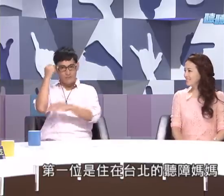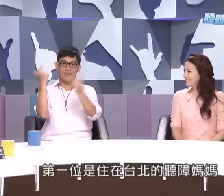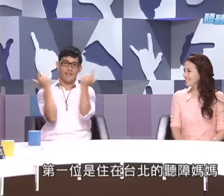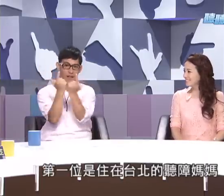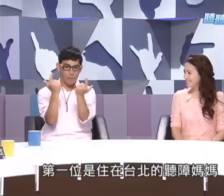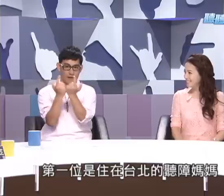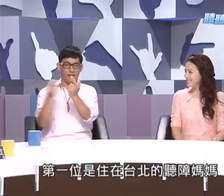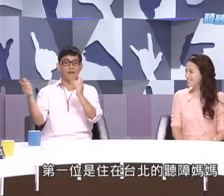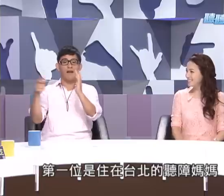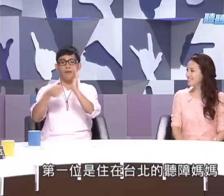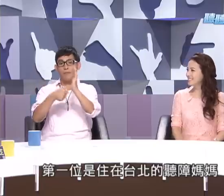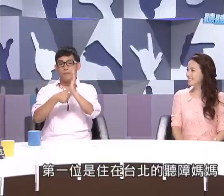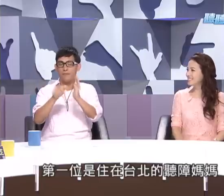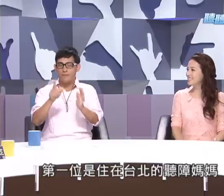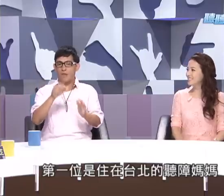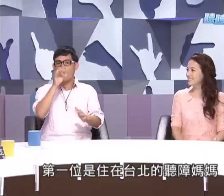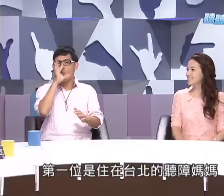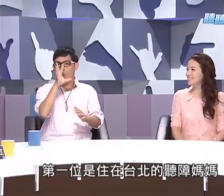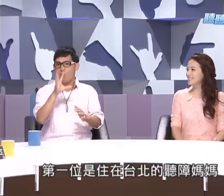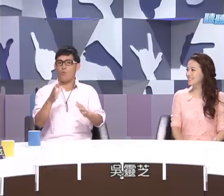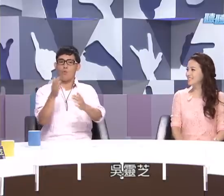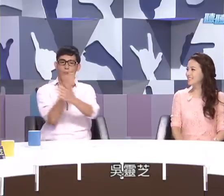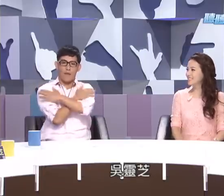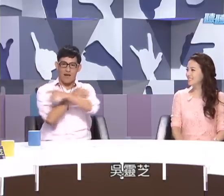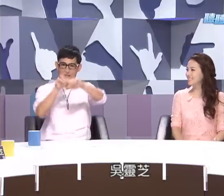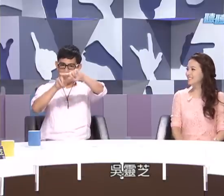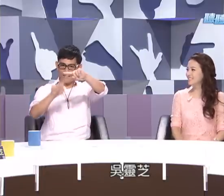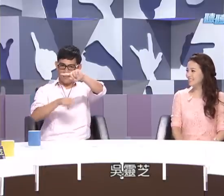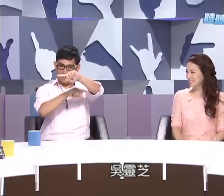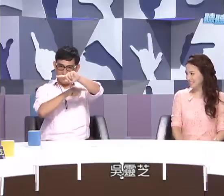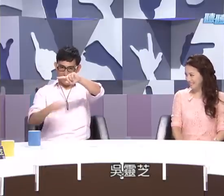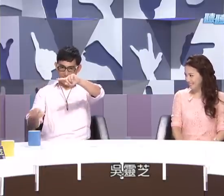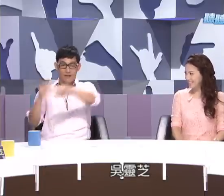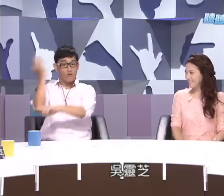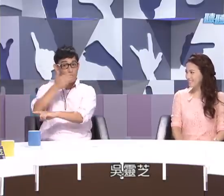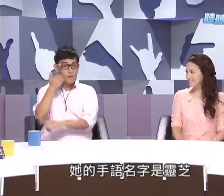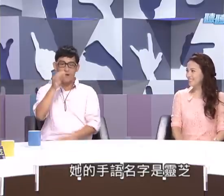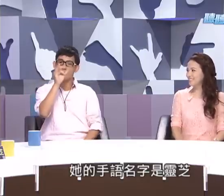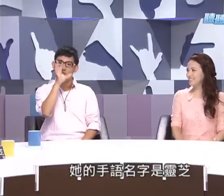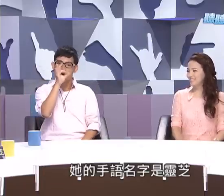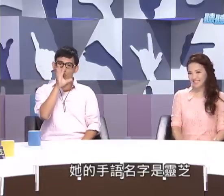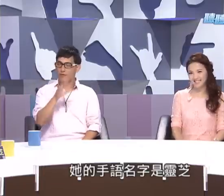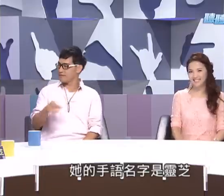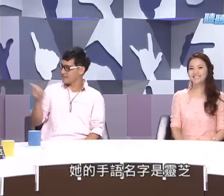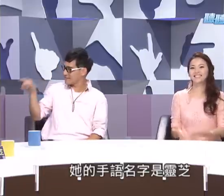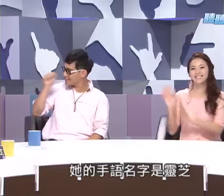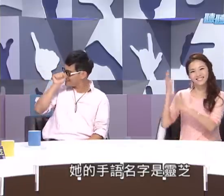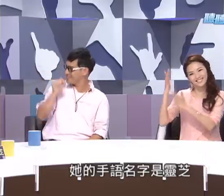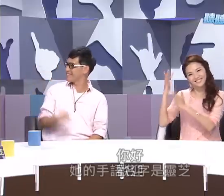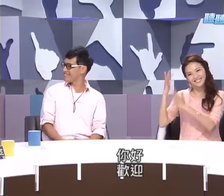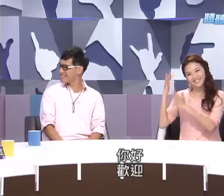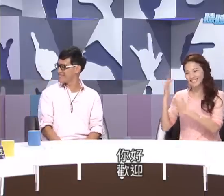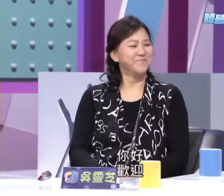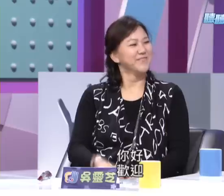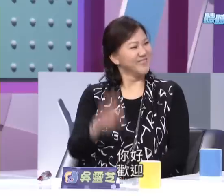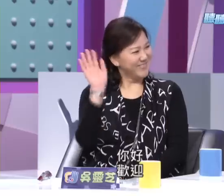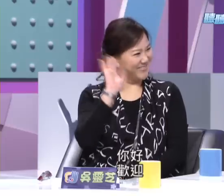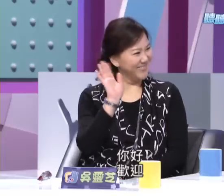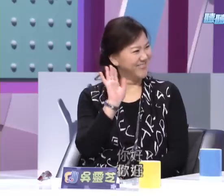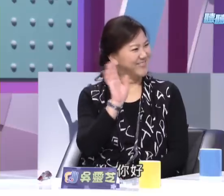是住在台北的听障妈妈吴灵芝，她的手语名字是灵芝。你好。 你